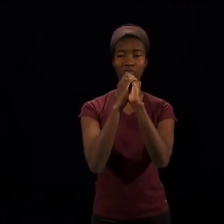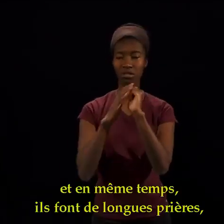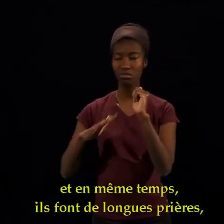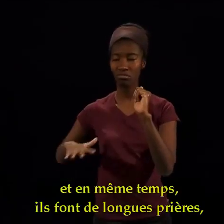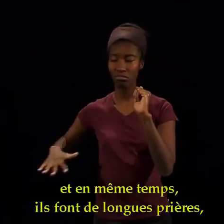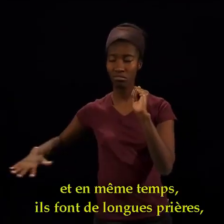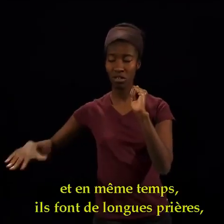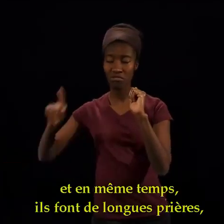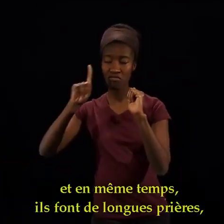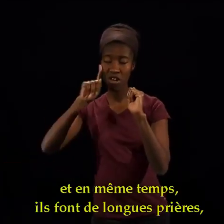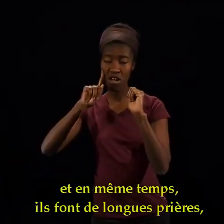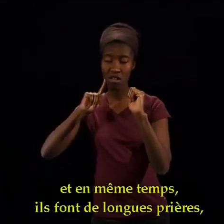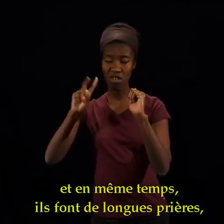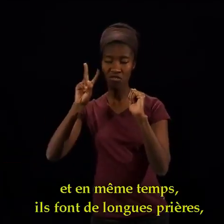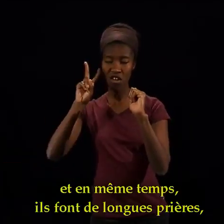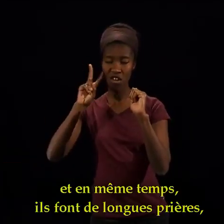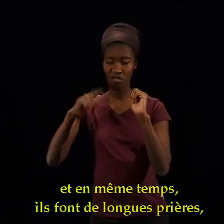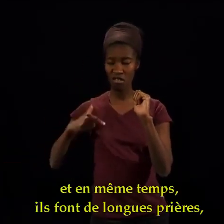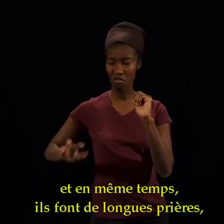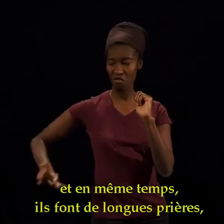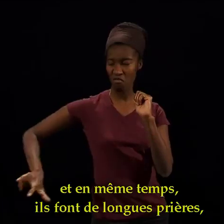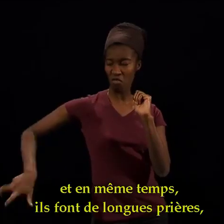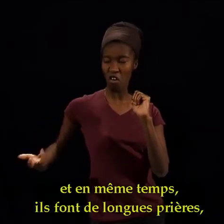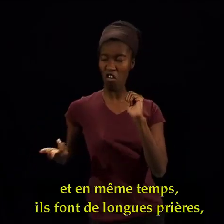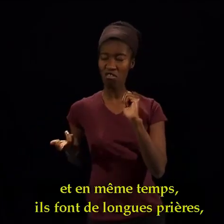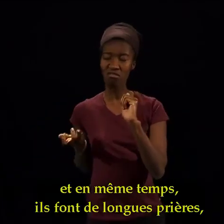Et en même temps, ils font de longues prières